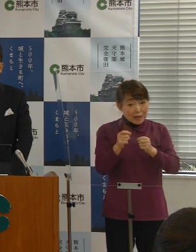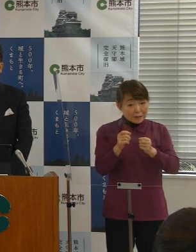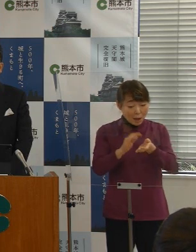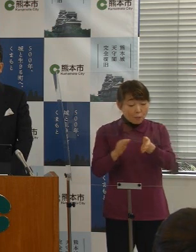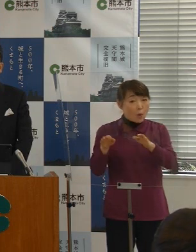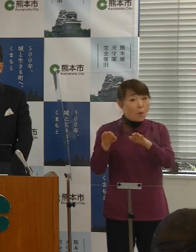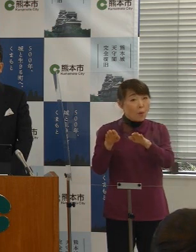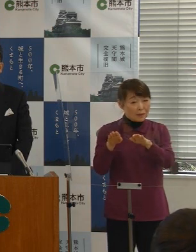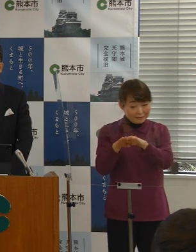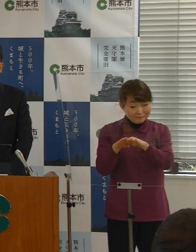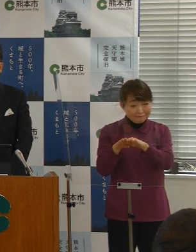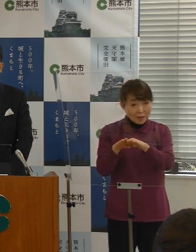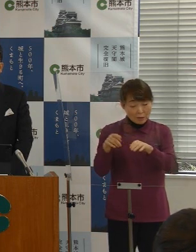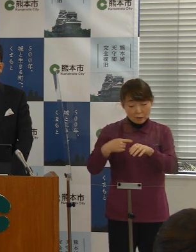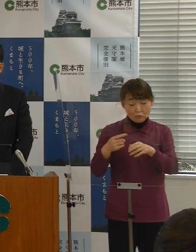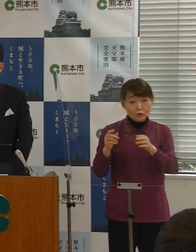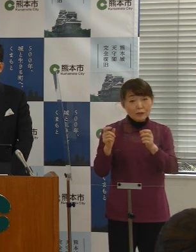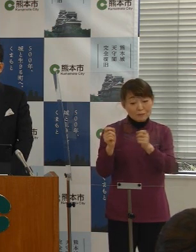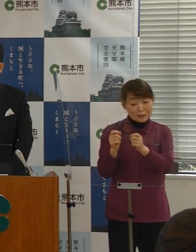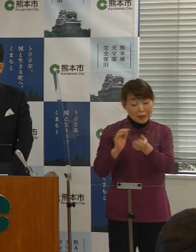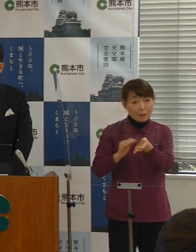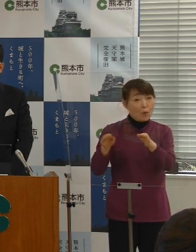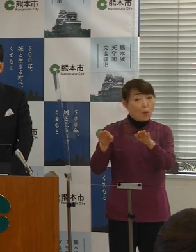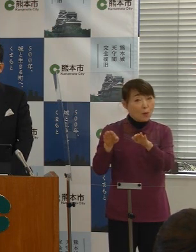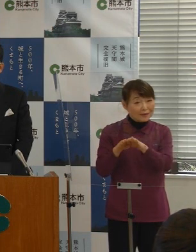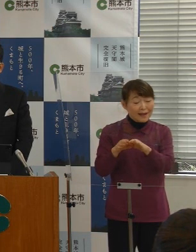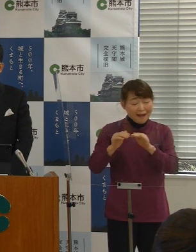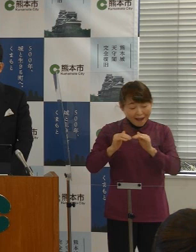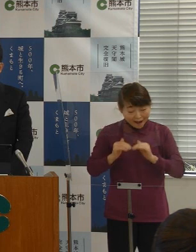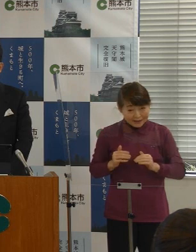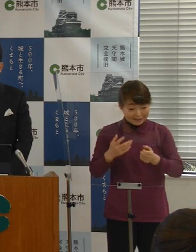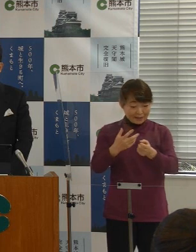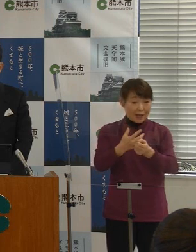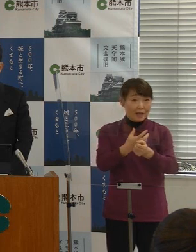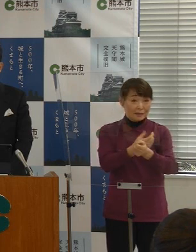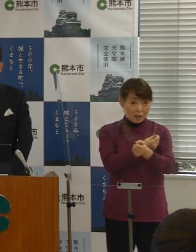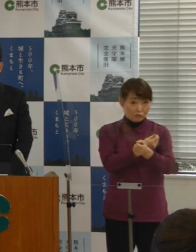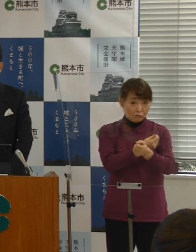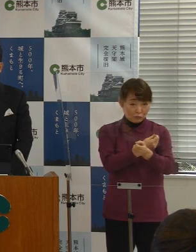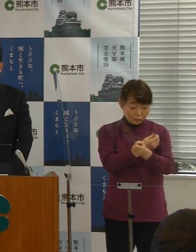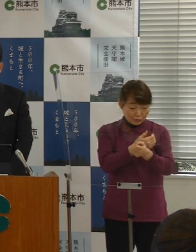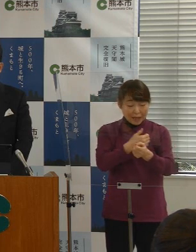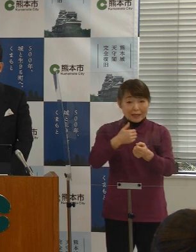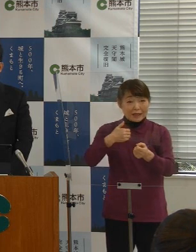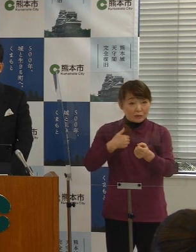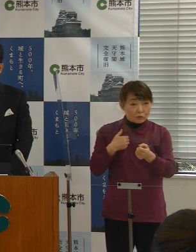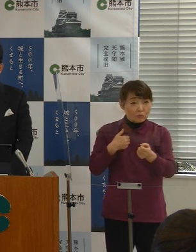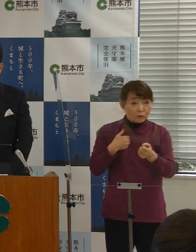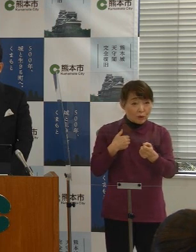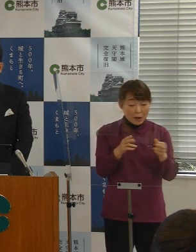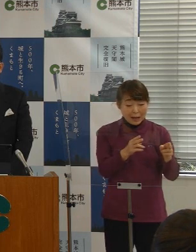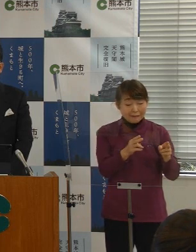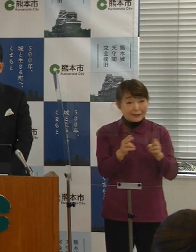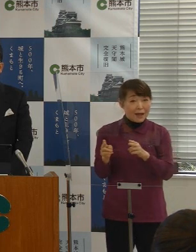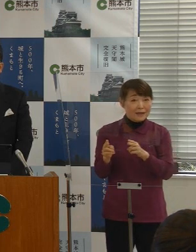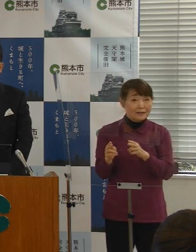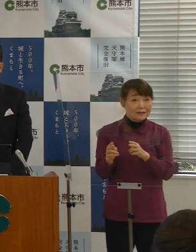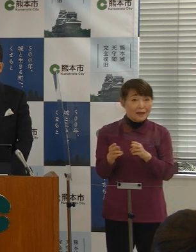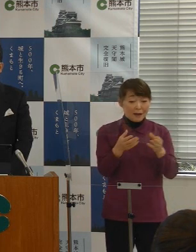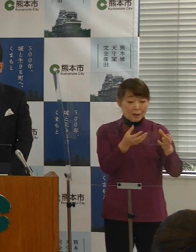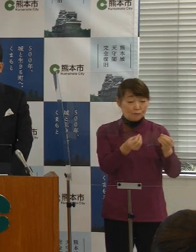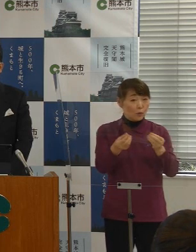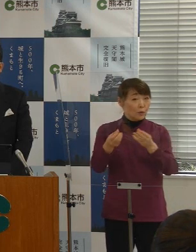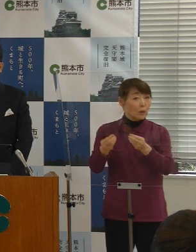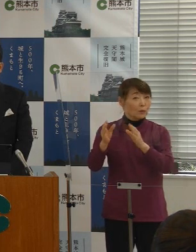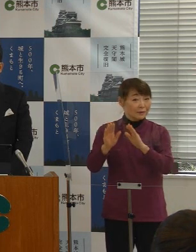んが安心してですね、接種をいただける体制が整ったということもあって、非常に円滑にです